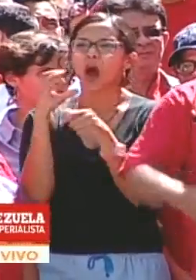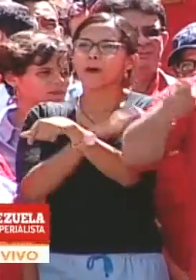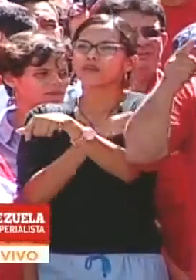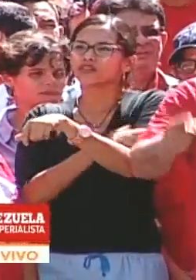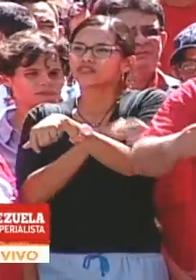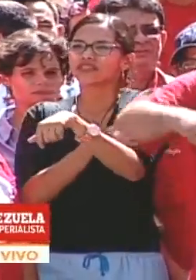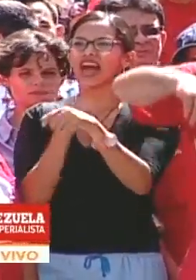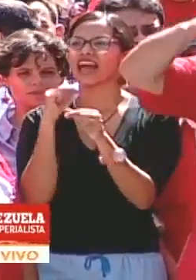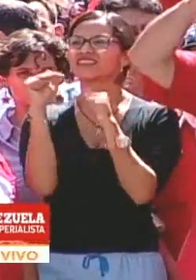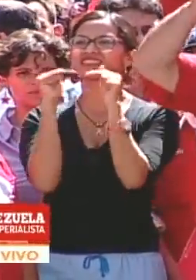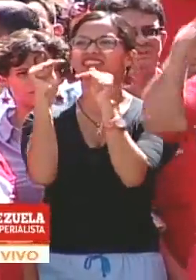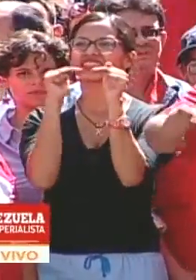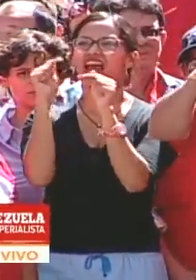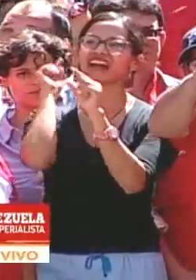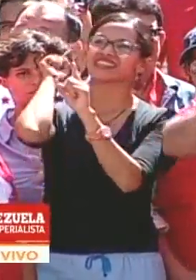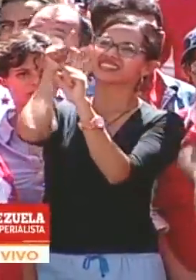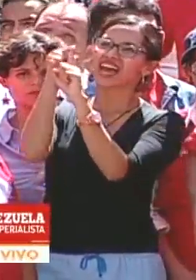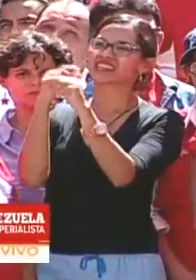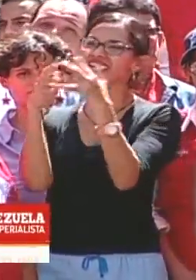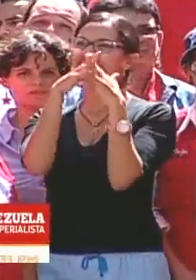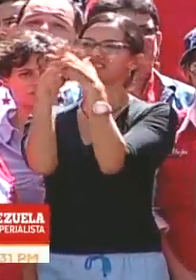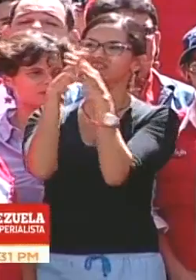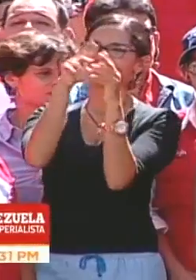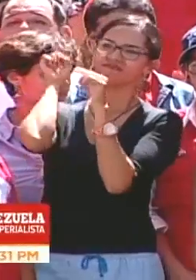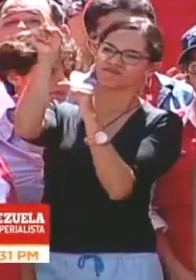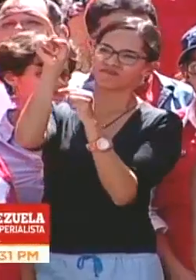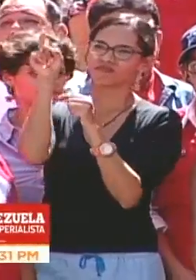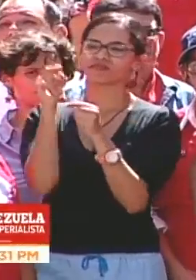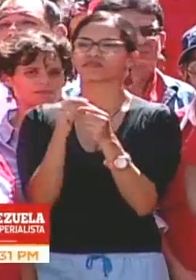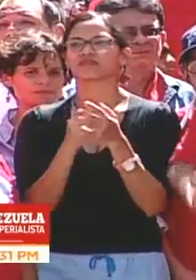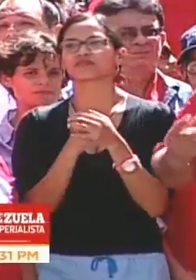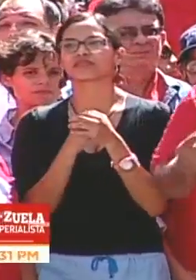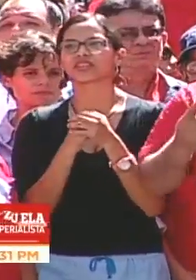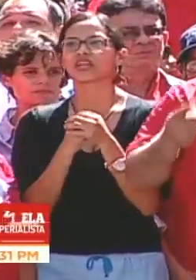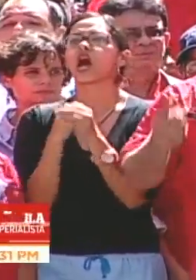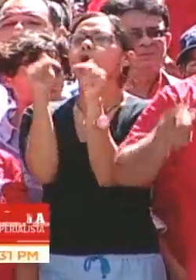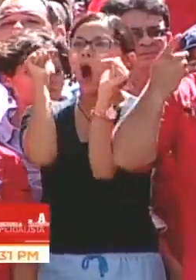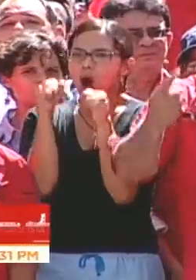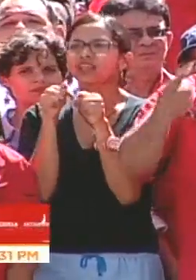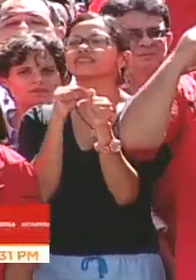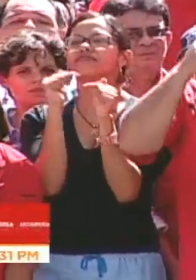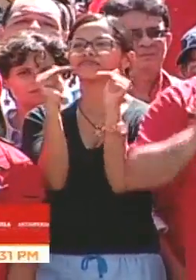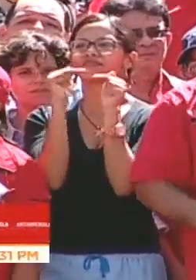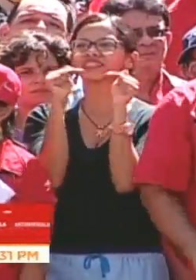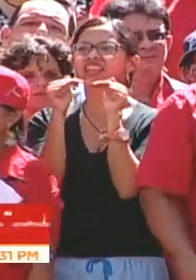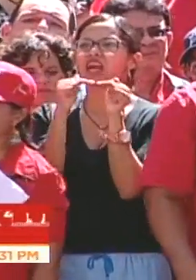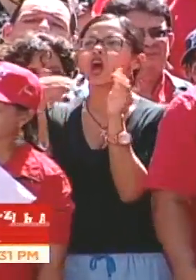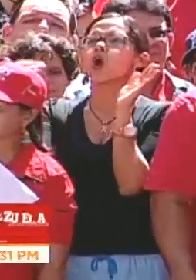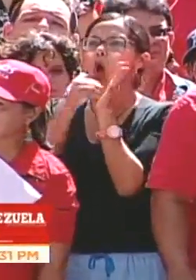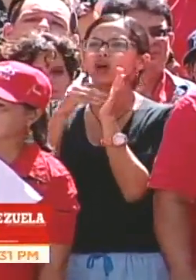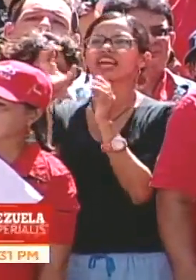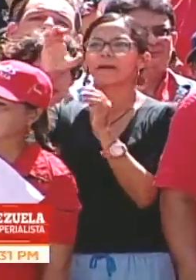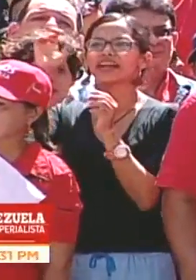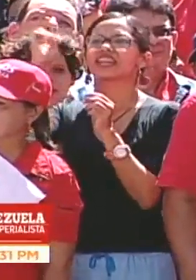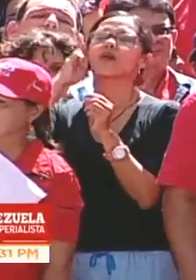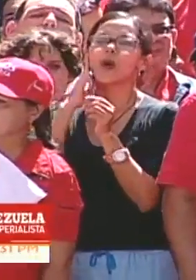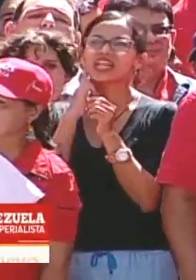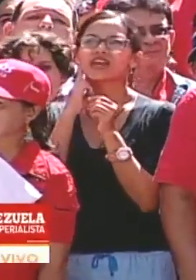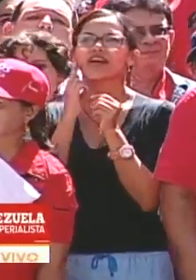ellos es dirigido desde el imperialismo norteamericano. Hoy, ¿quién dirige el ataque contra la patria de